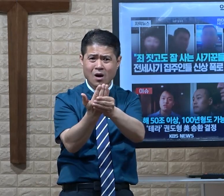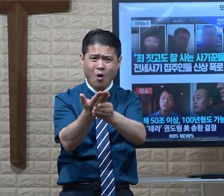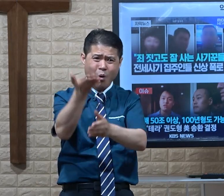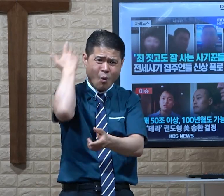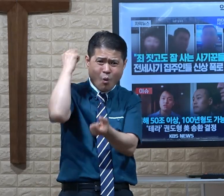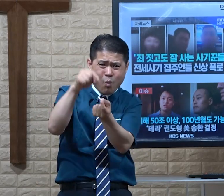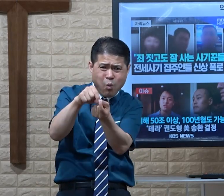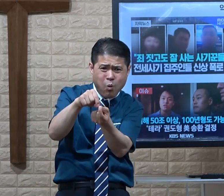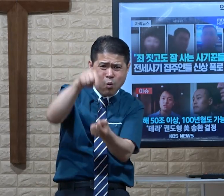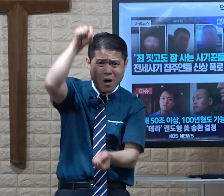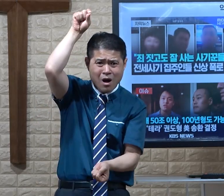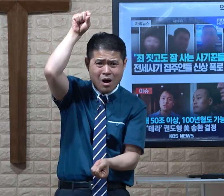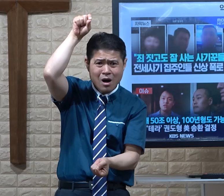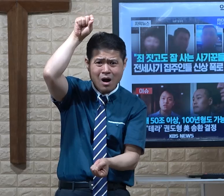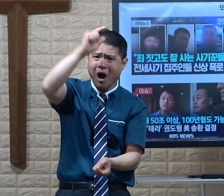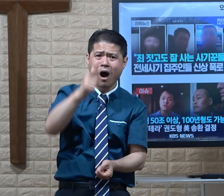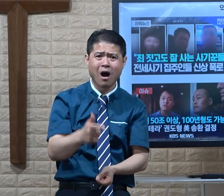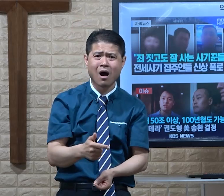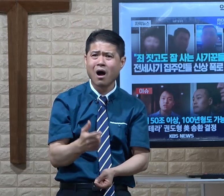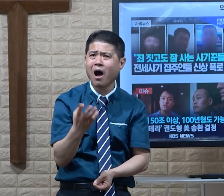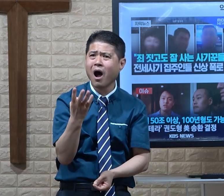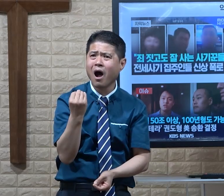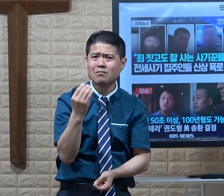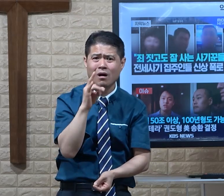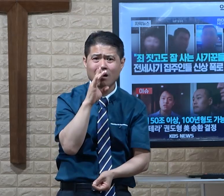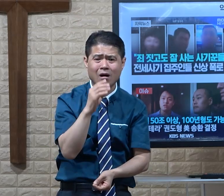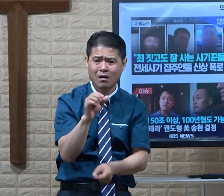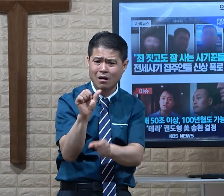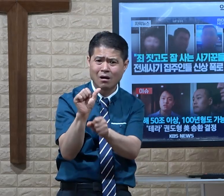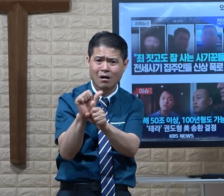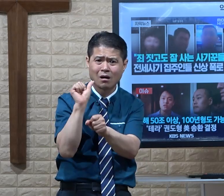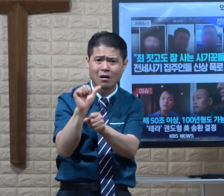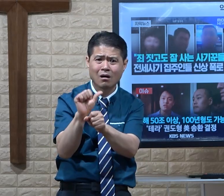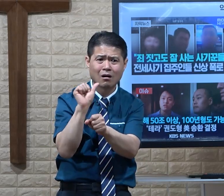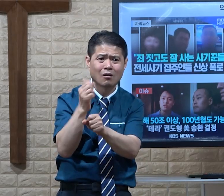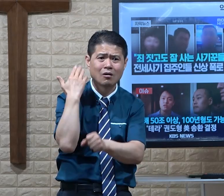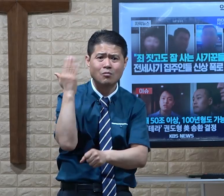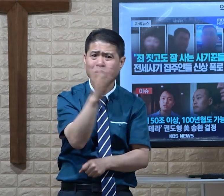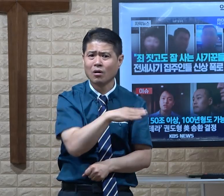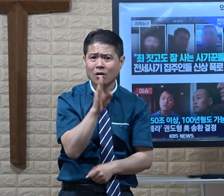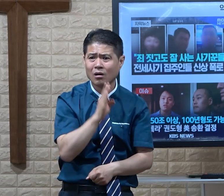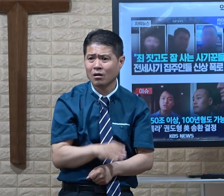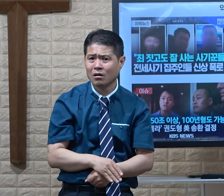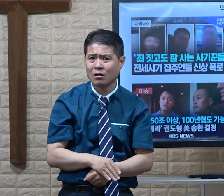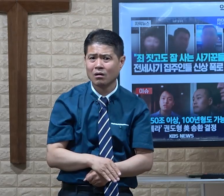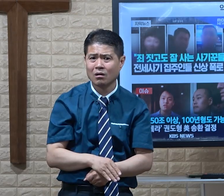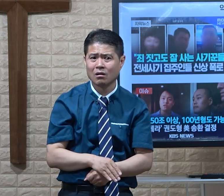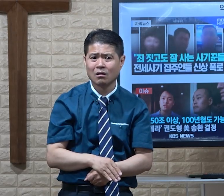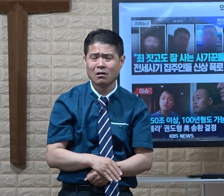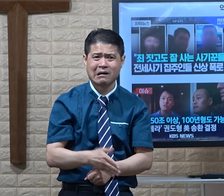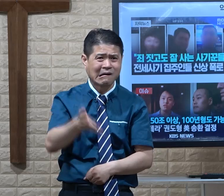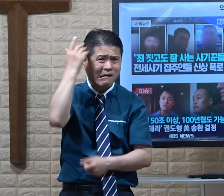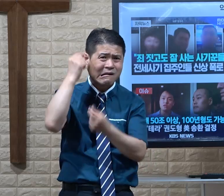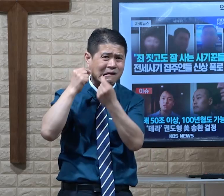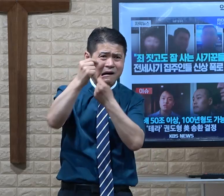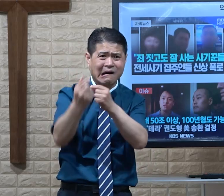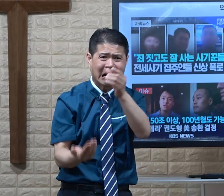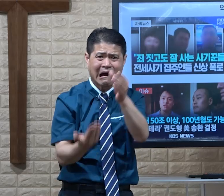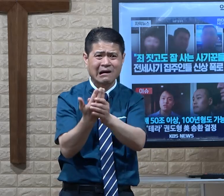전세 사기범들 사기가 아시죠? 이것이 오래되지 않았습니다. 5년 전부터 생겼는데